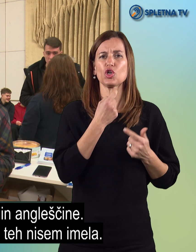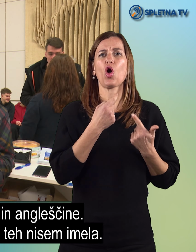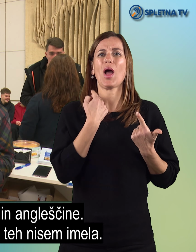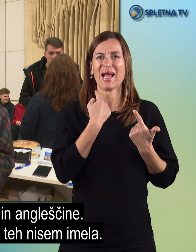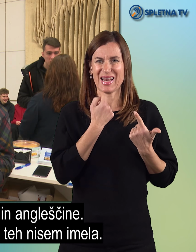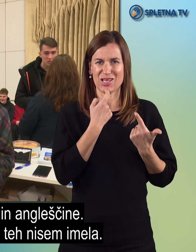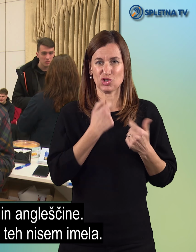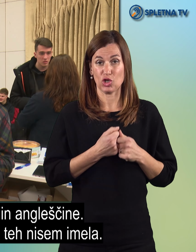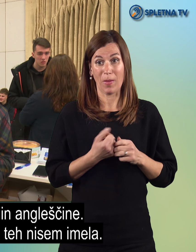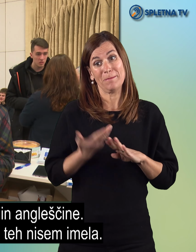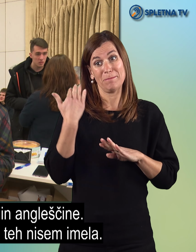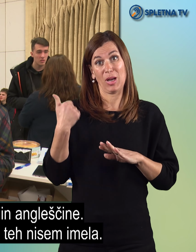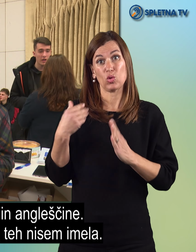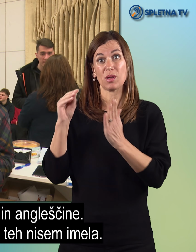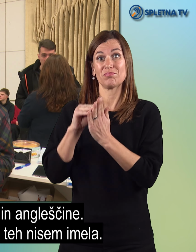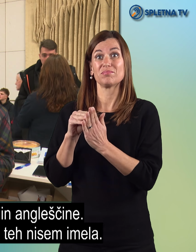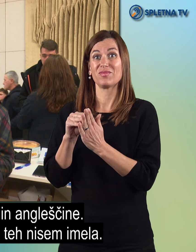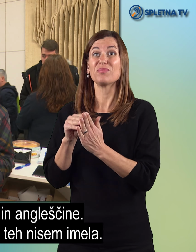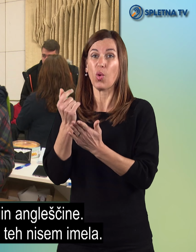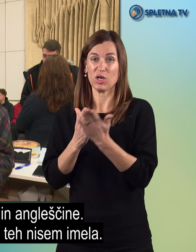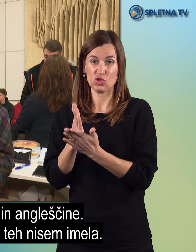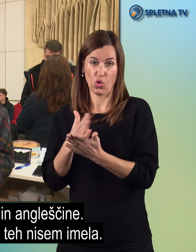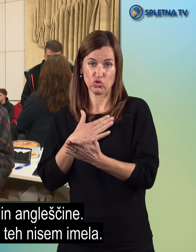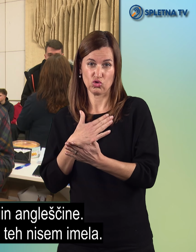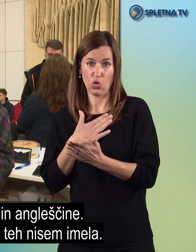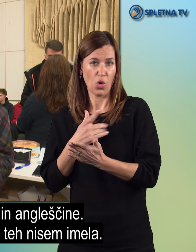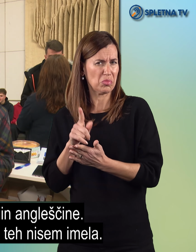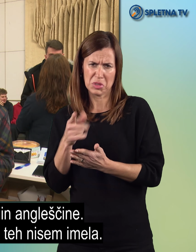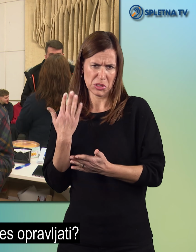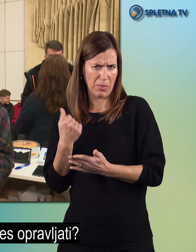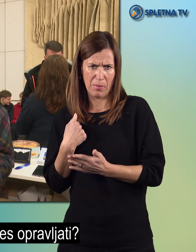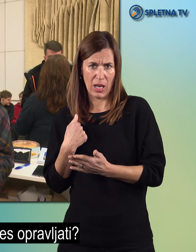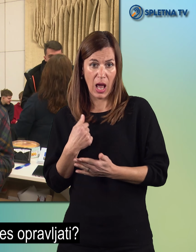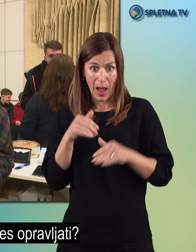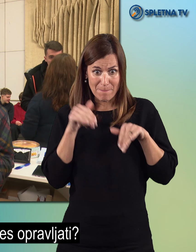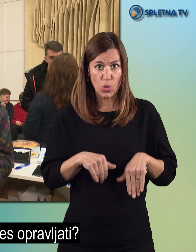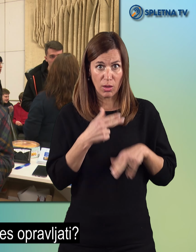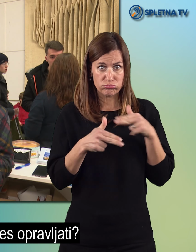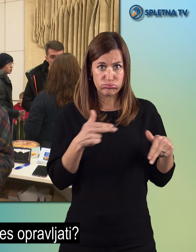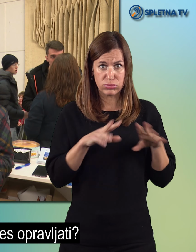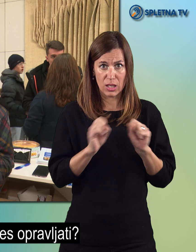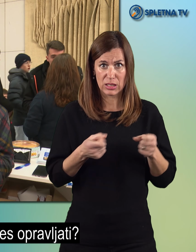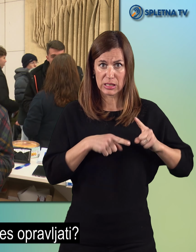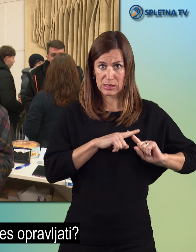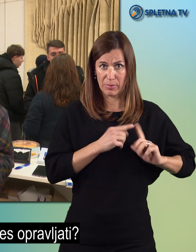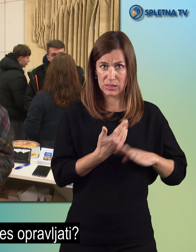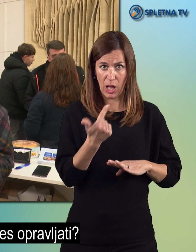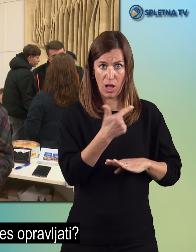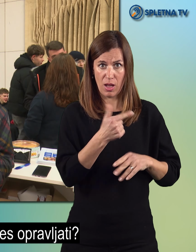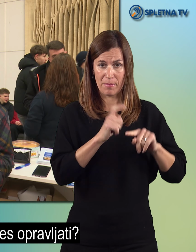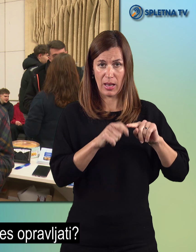angleščino. Jaz prej, ko sem obiskovala poklicno šolo, tega nisem imela, a res moram narediti izpit za